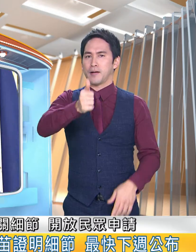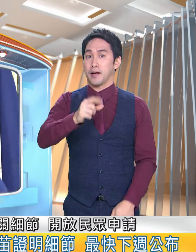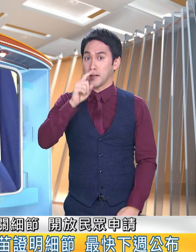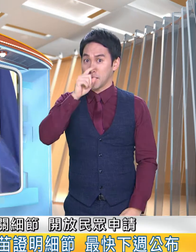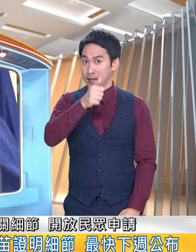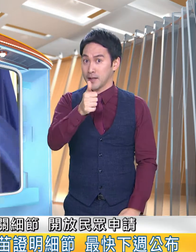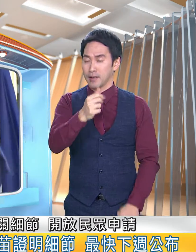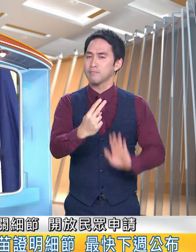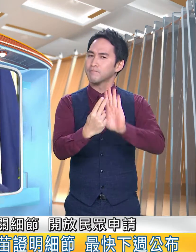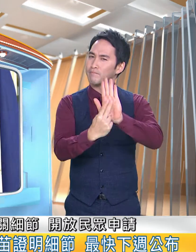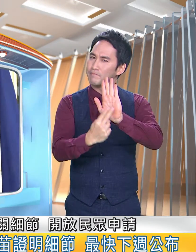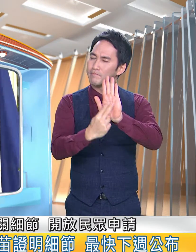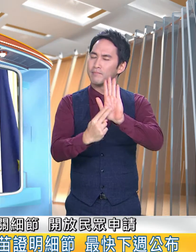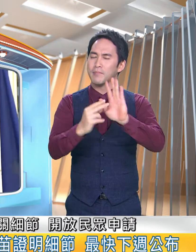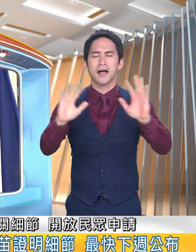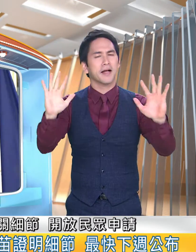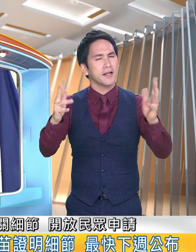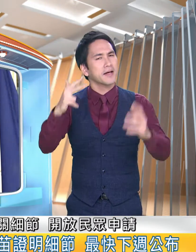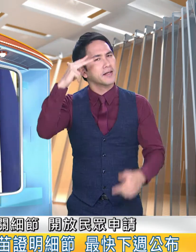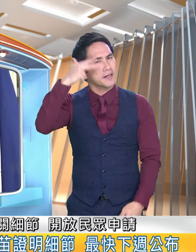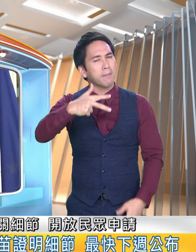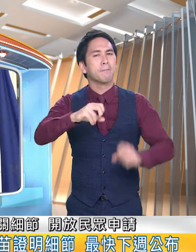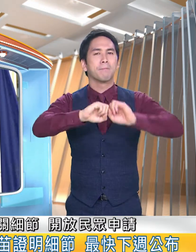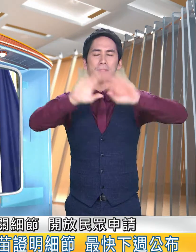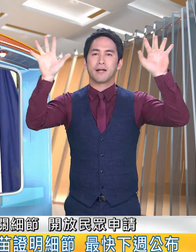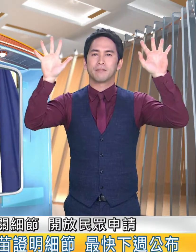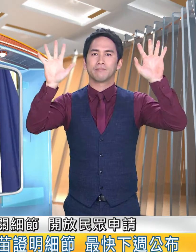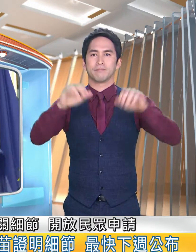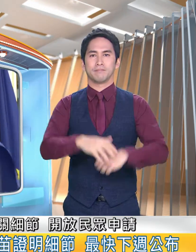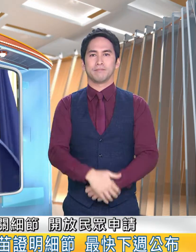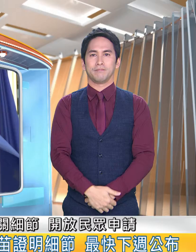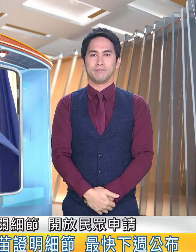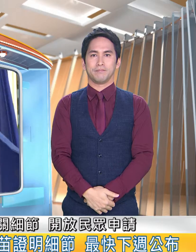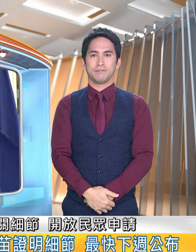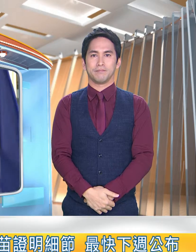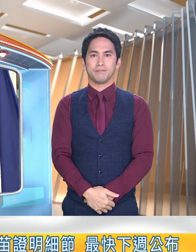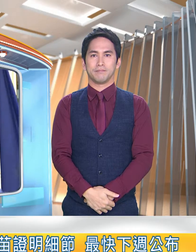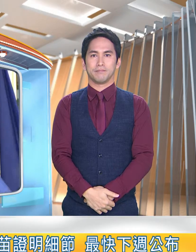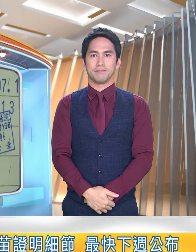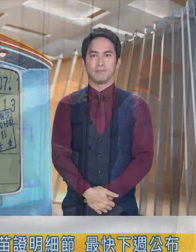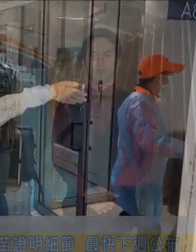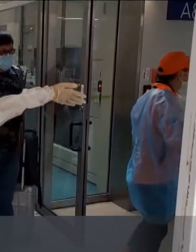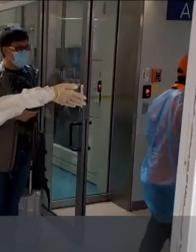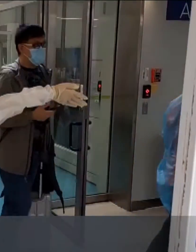快下周会公布相关的细节，开放民众申请。